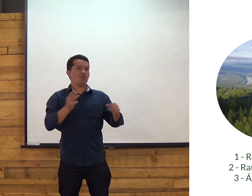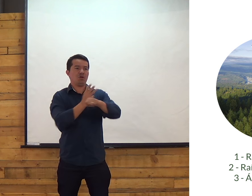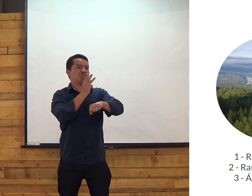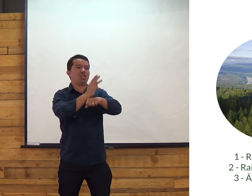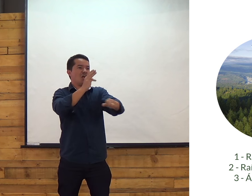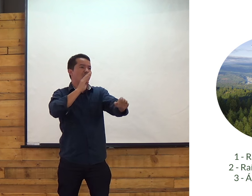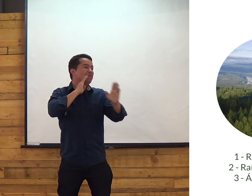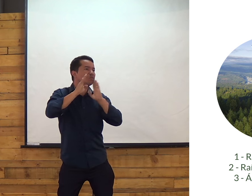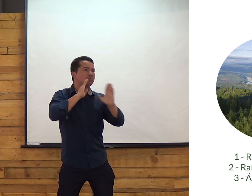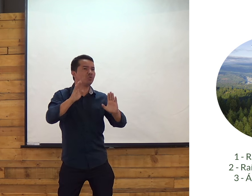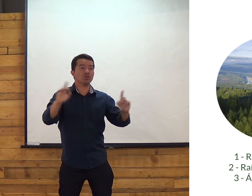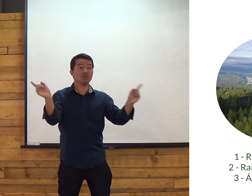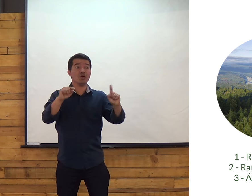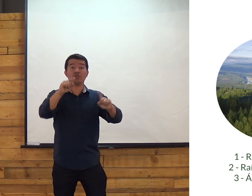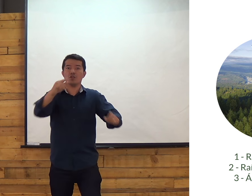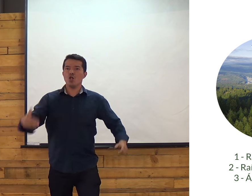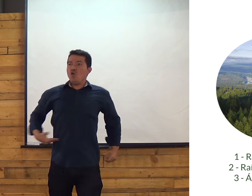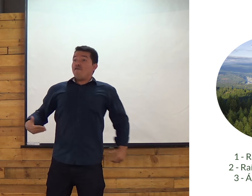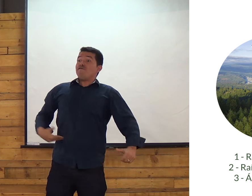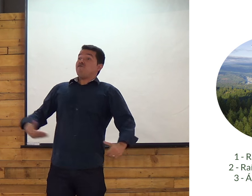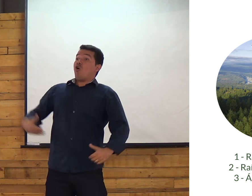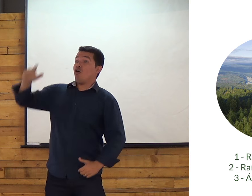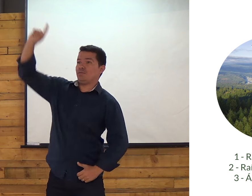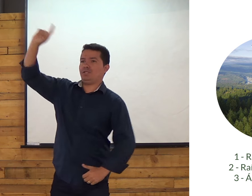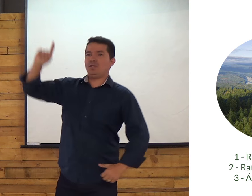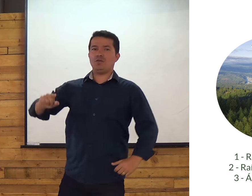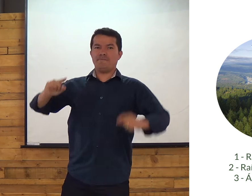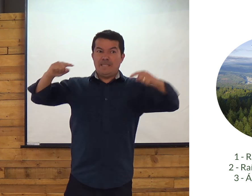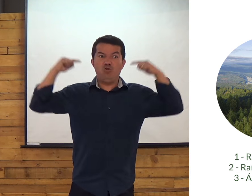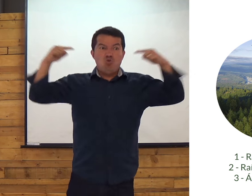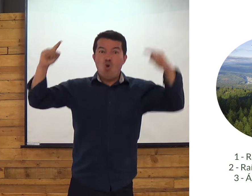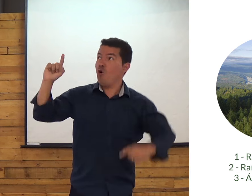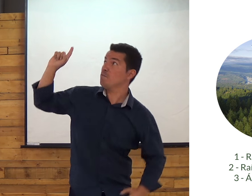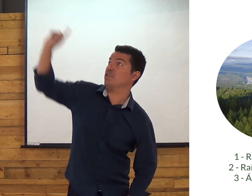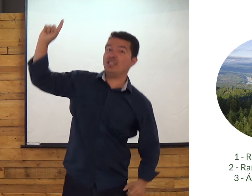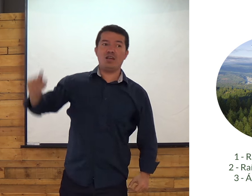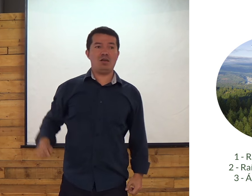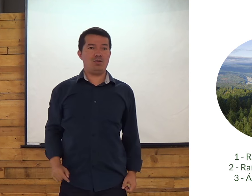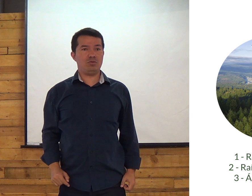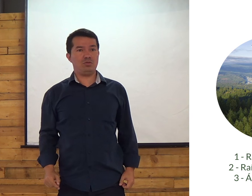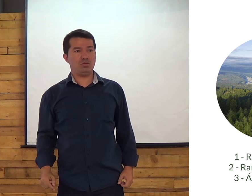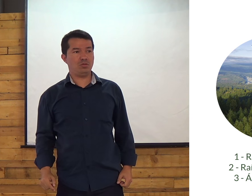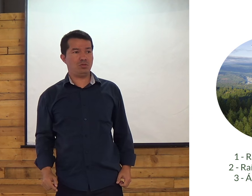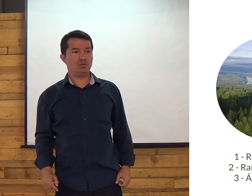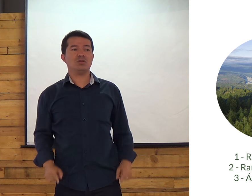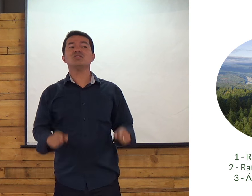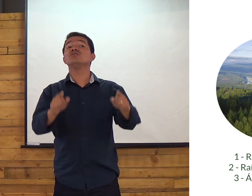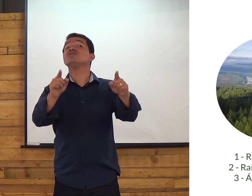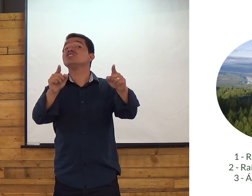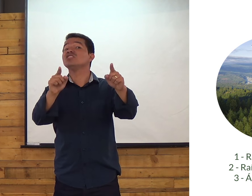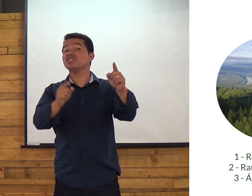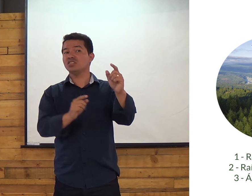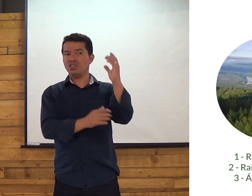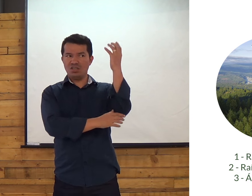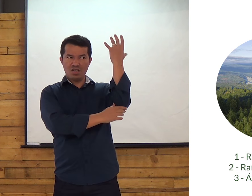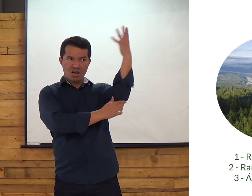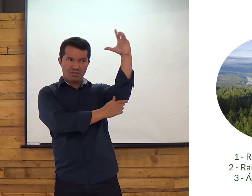seu celular, não é de ver o Facebook, o WhatsApp. Não, é de matar a fome do Senhor.